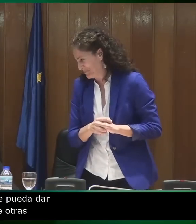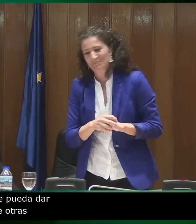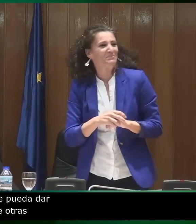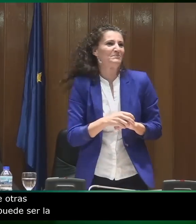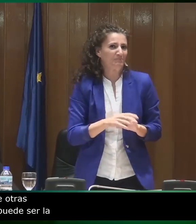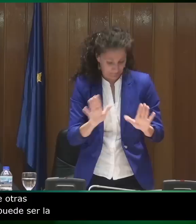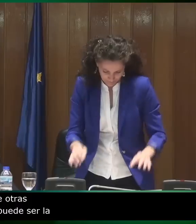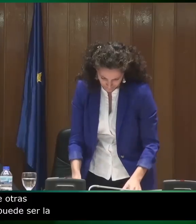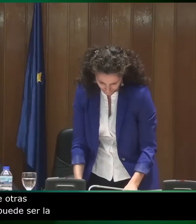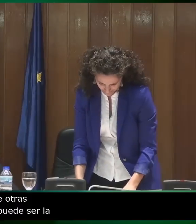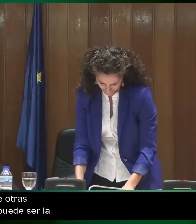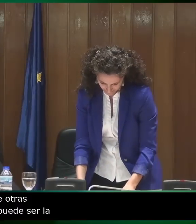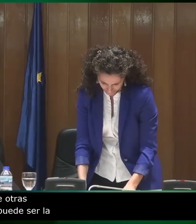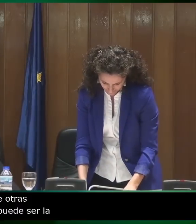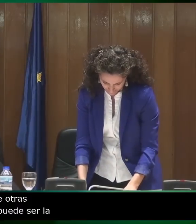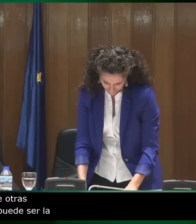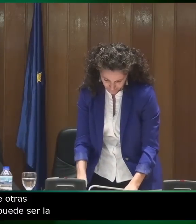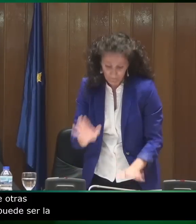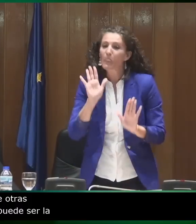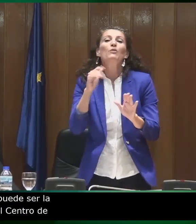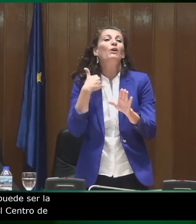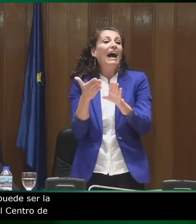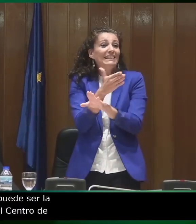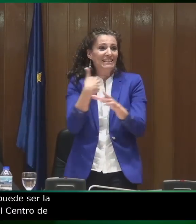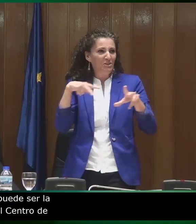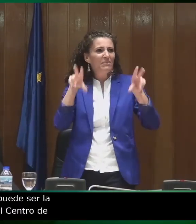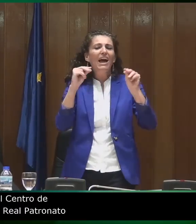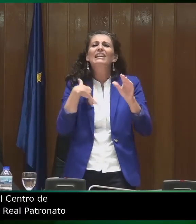revista electrónica Redis.